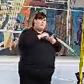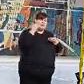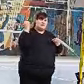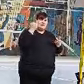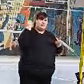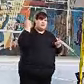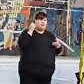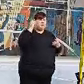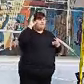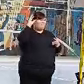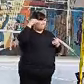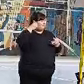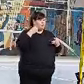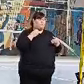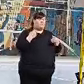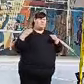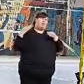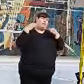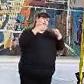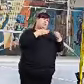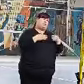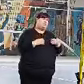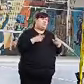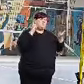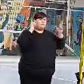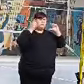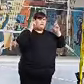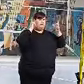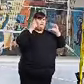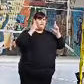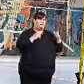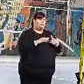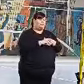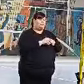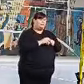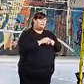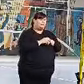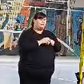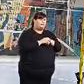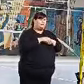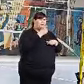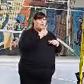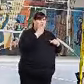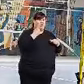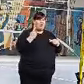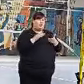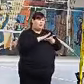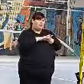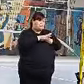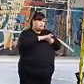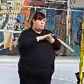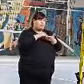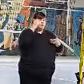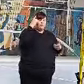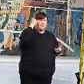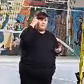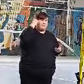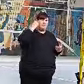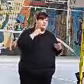pedinitos, que es a dios de mil. ¡Oh, ya! Ni tomar callos, ya no me lo sabía. Hace mucho que